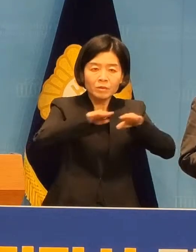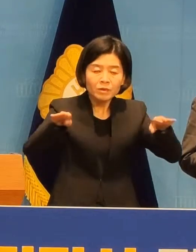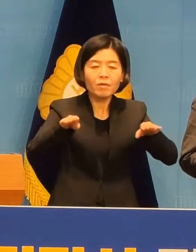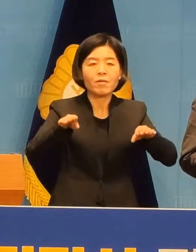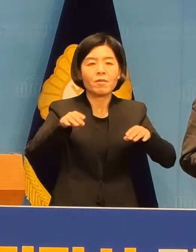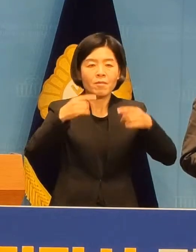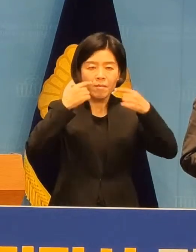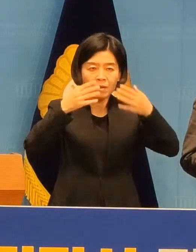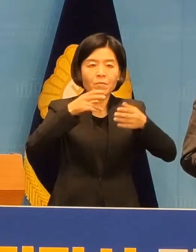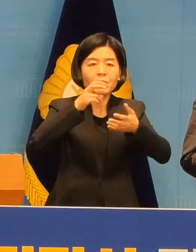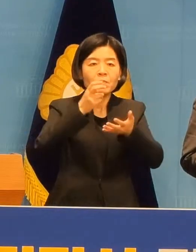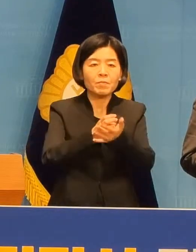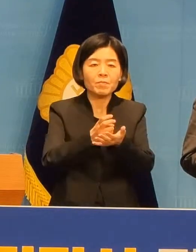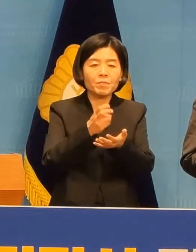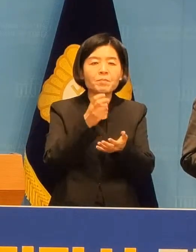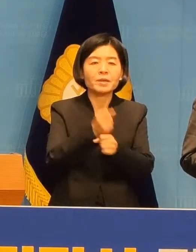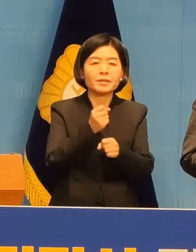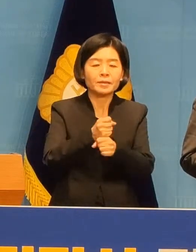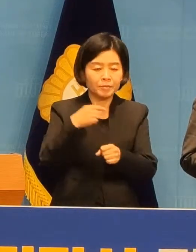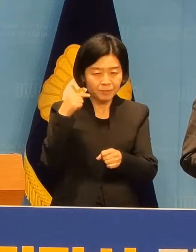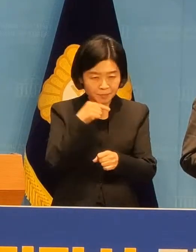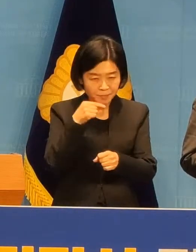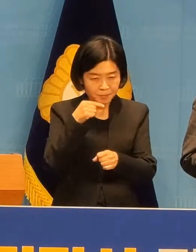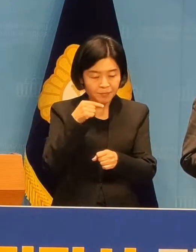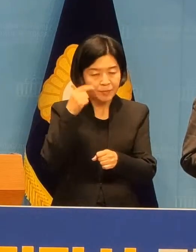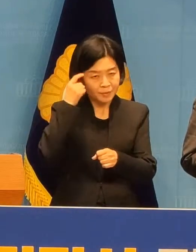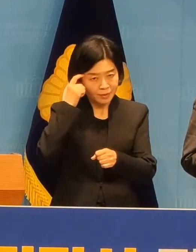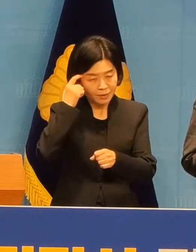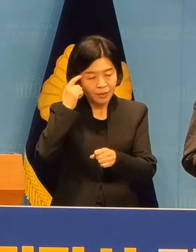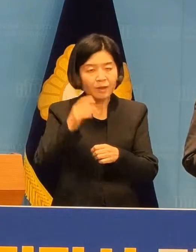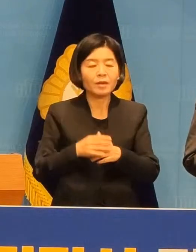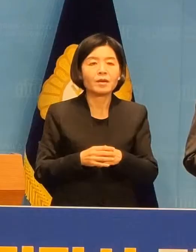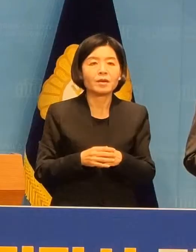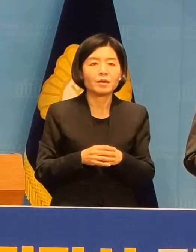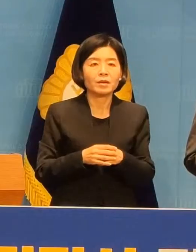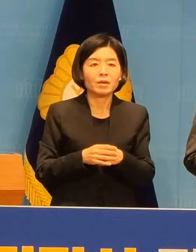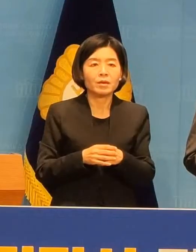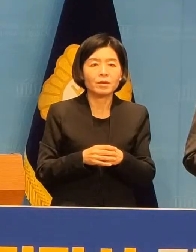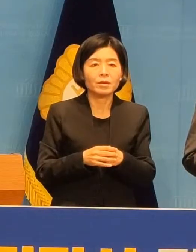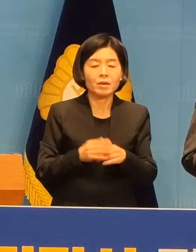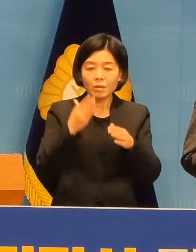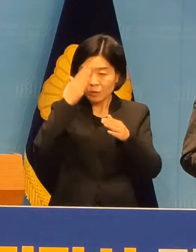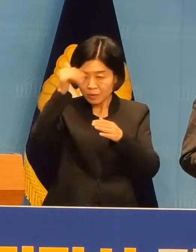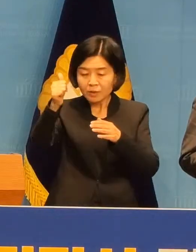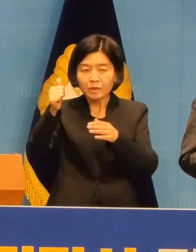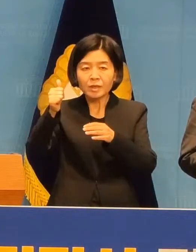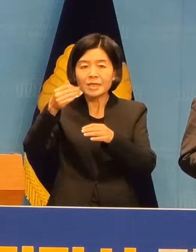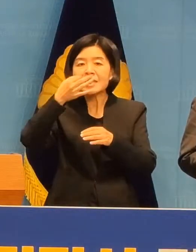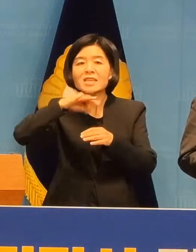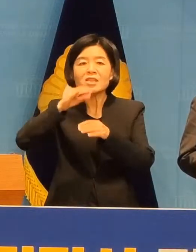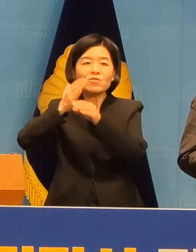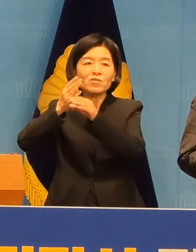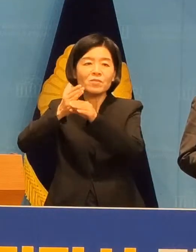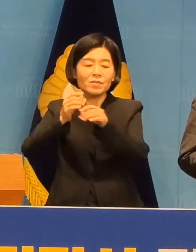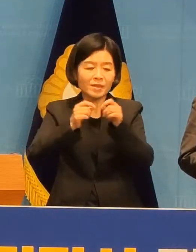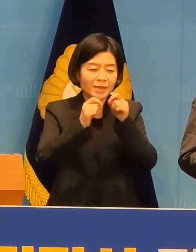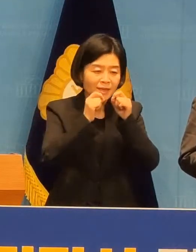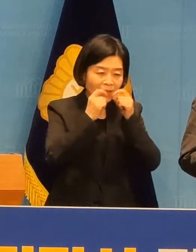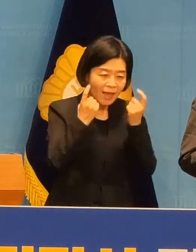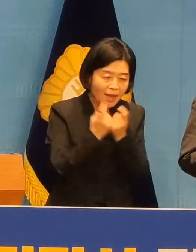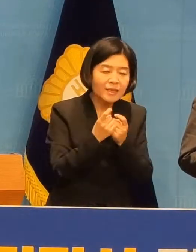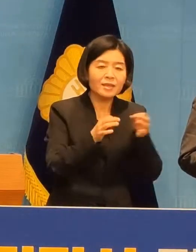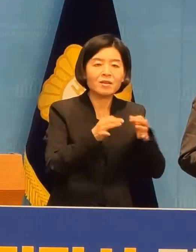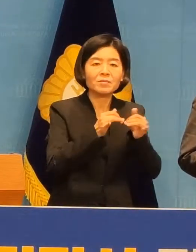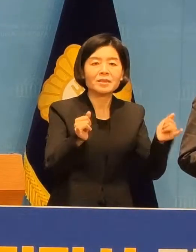감시 활동을 지속할 방침입니다. 본사 중심의 이익 구조가 더 이상 자영업자의 희생 위에 세워져서는 안